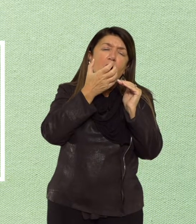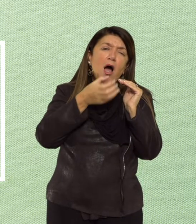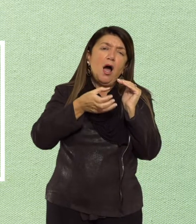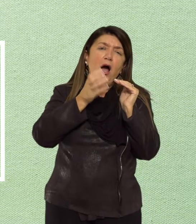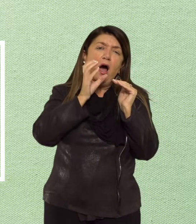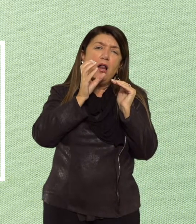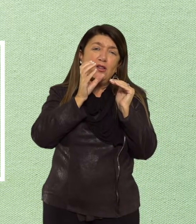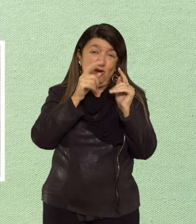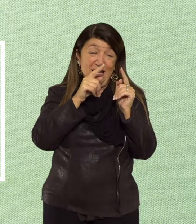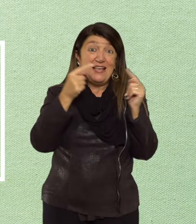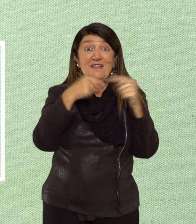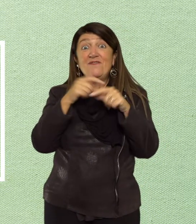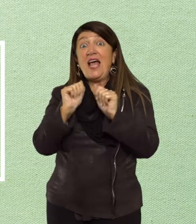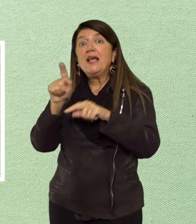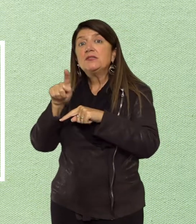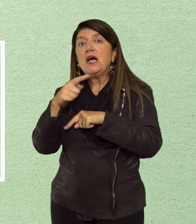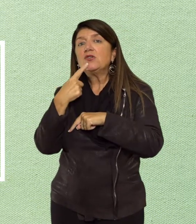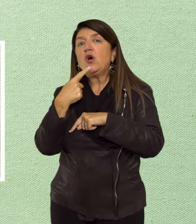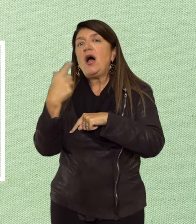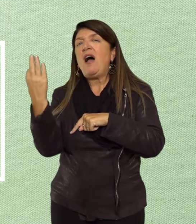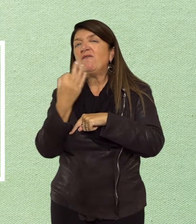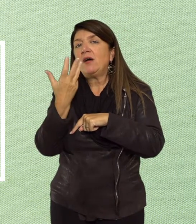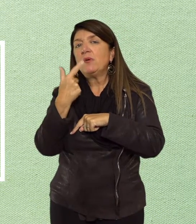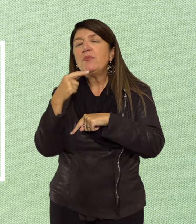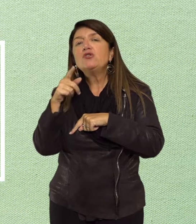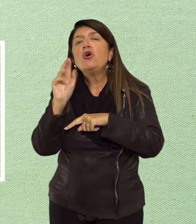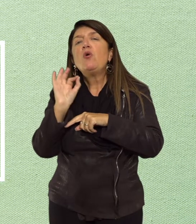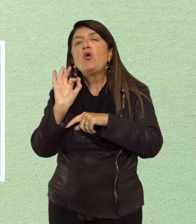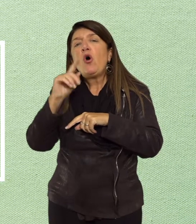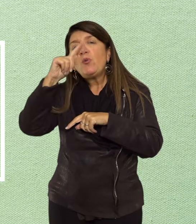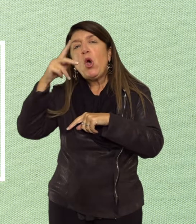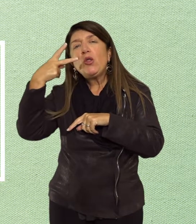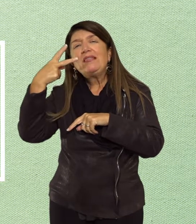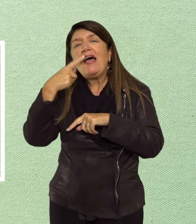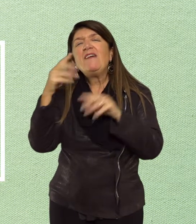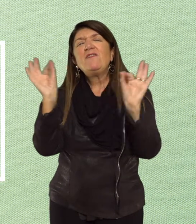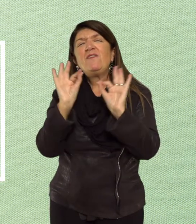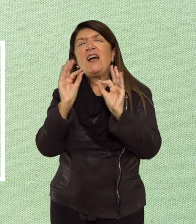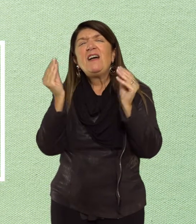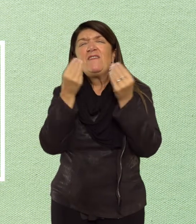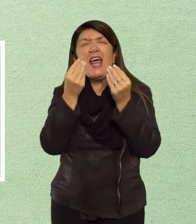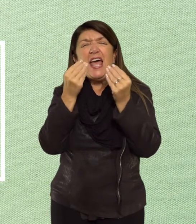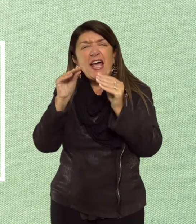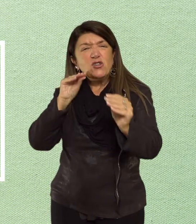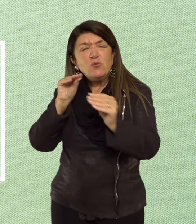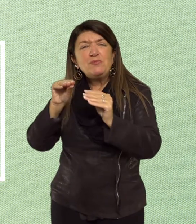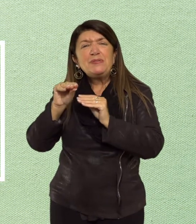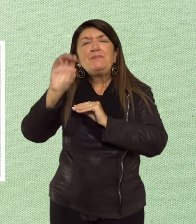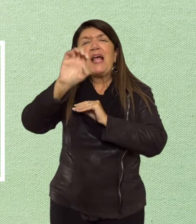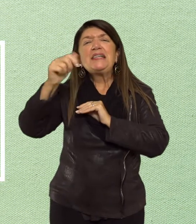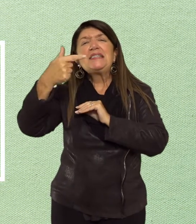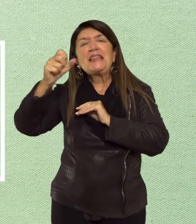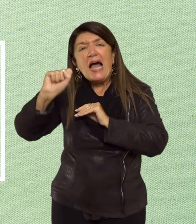molto d'estate invece bere quello tè freddo, quindi più magari estate o cose così, essendo già caldata di mio, qualcosa di più